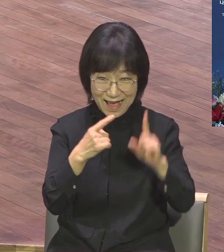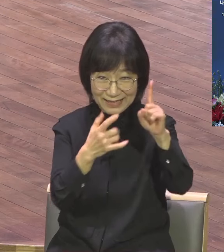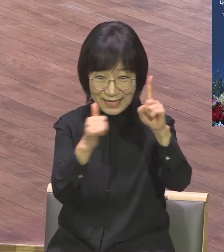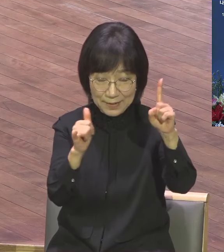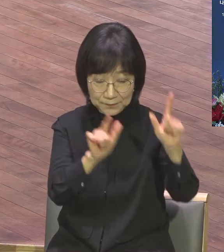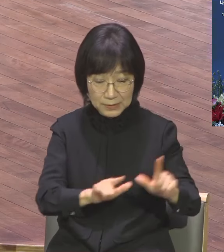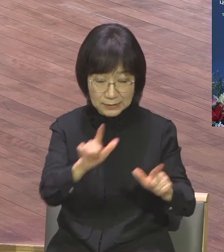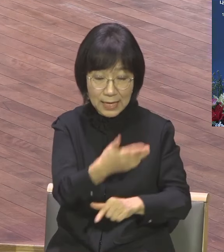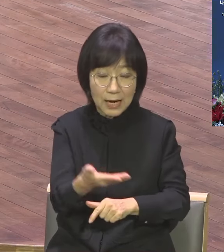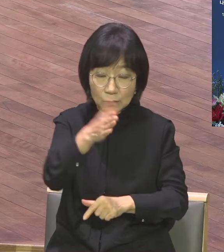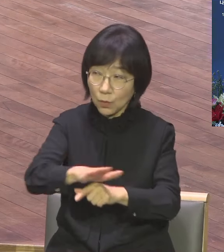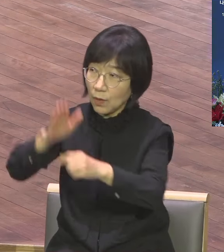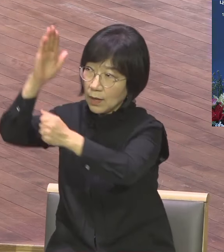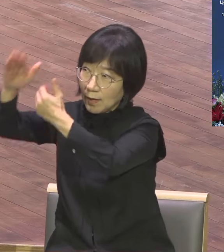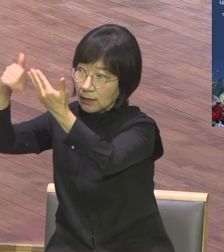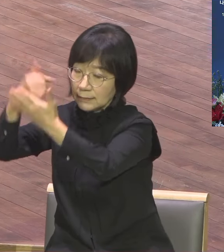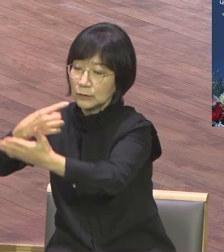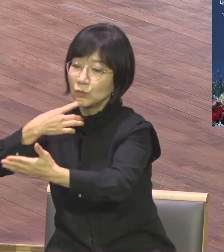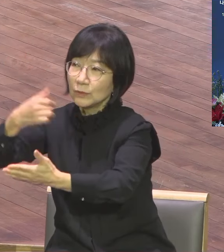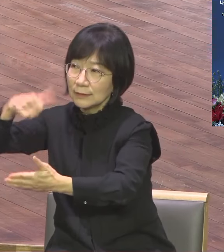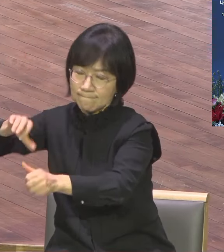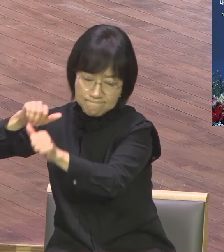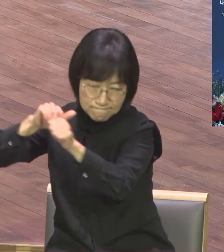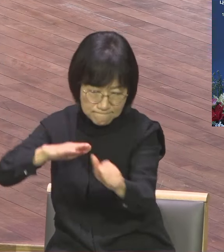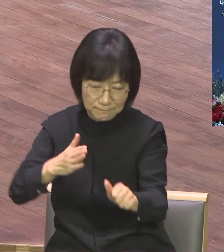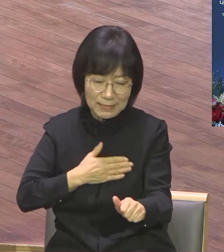방법으로는 죽게 하고 나를 구원해 주었을 것이다.